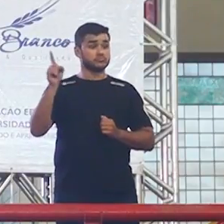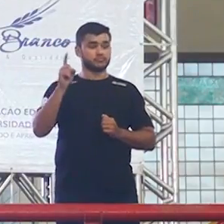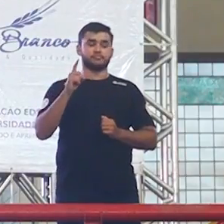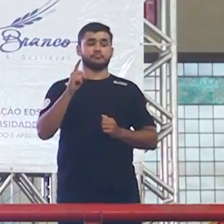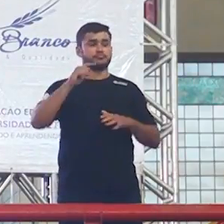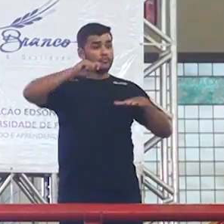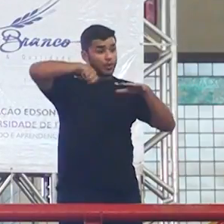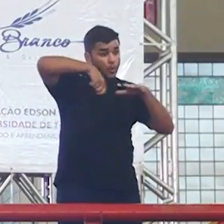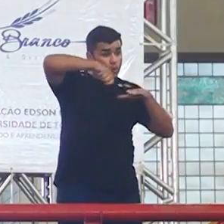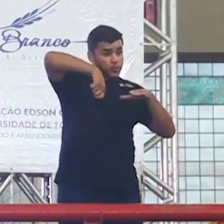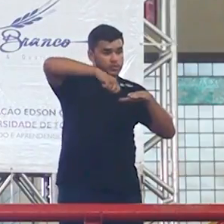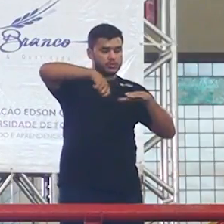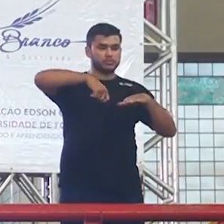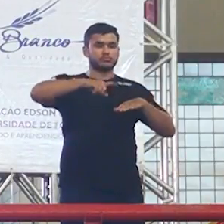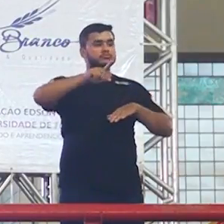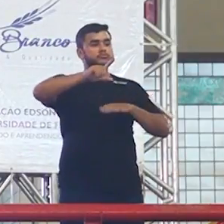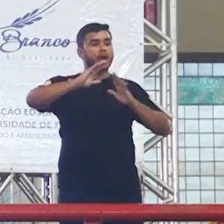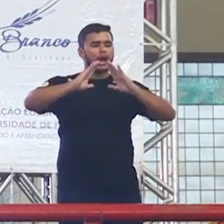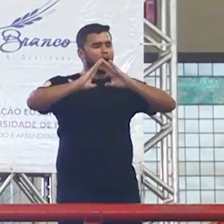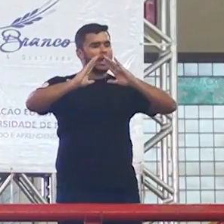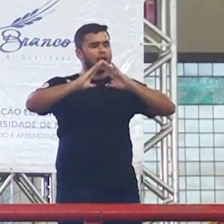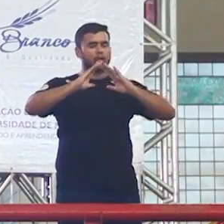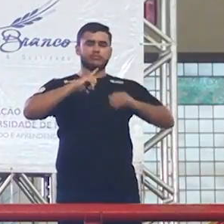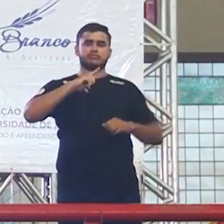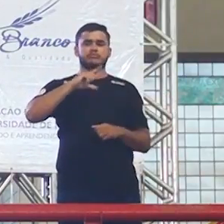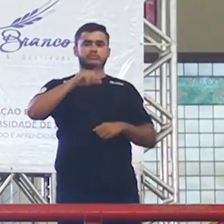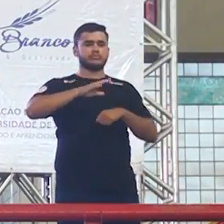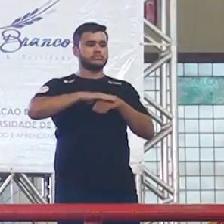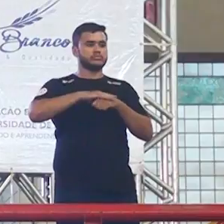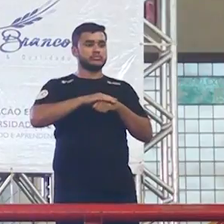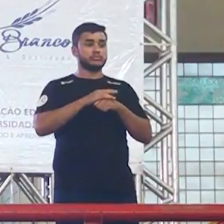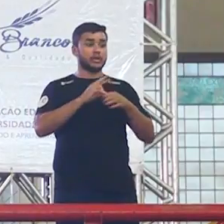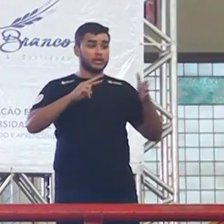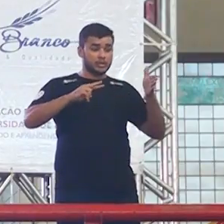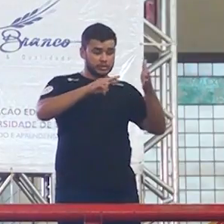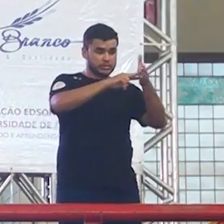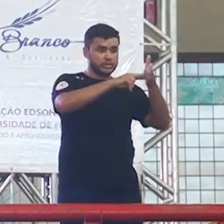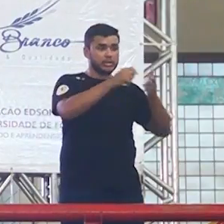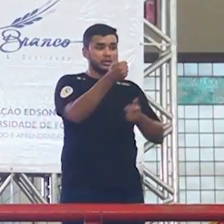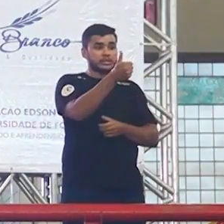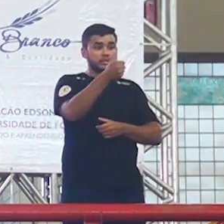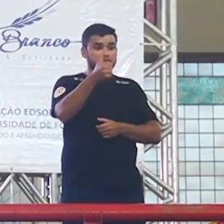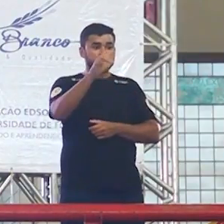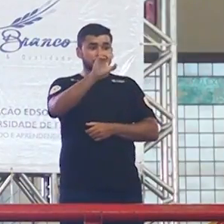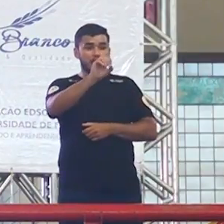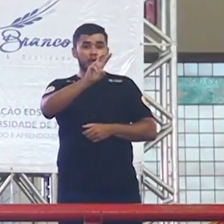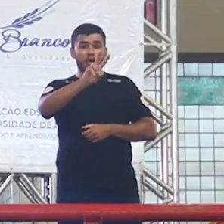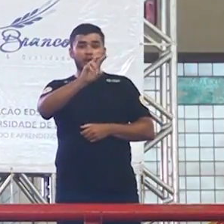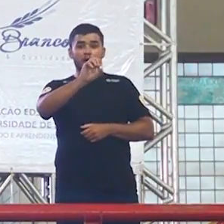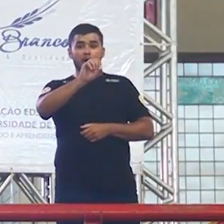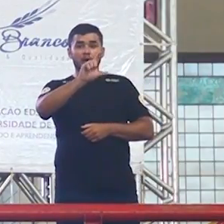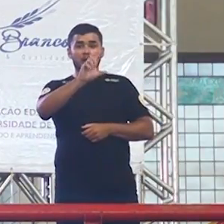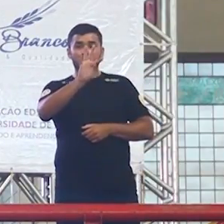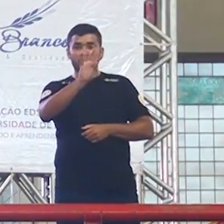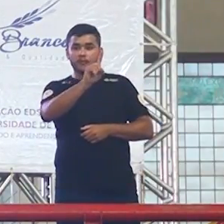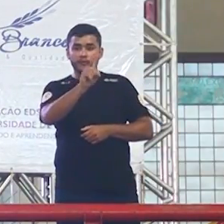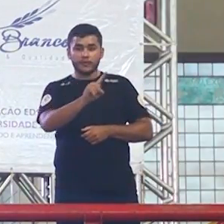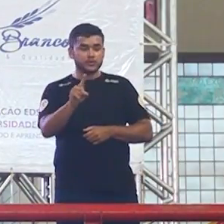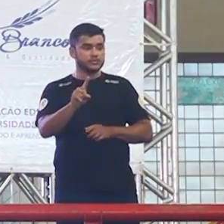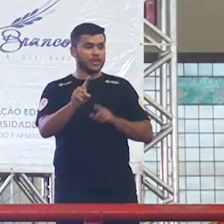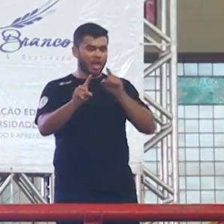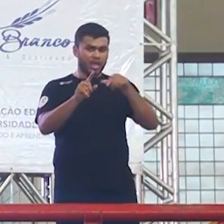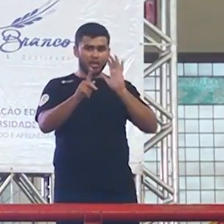de uma casa ligada à rede elétrica de 110 volts. Ei, essa casa é em Fortaleza? Essa casa é em